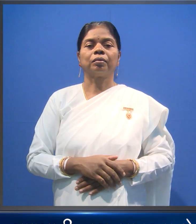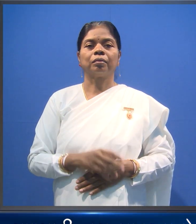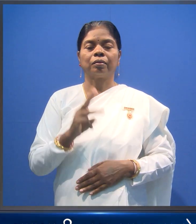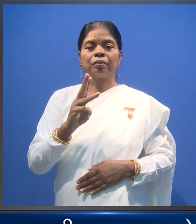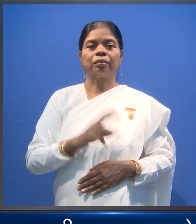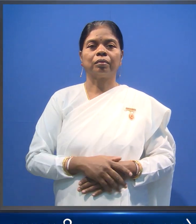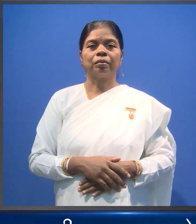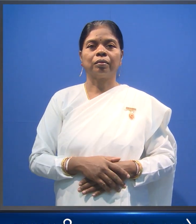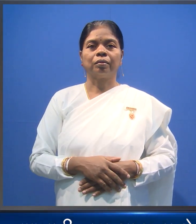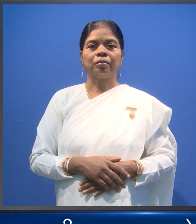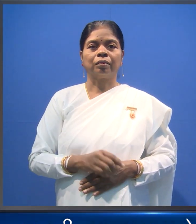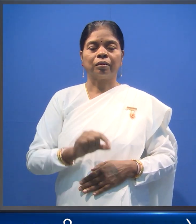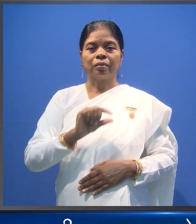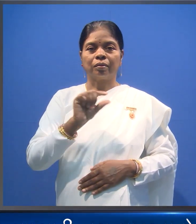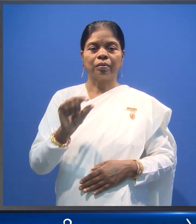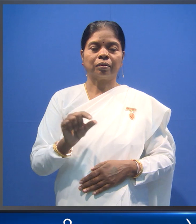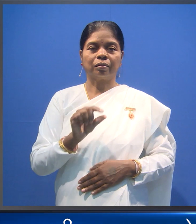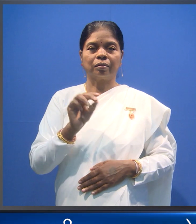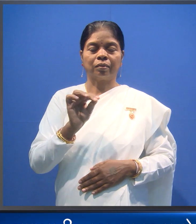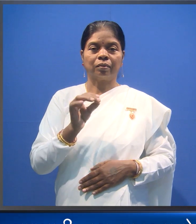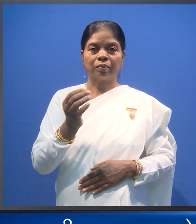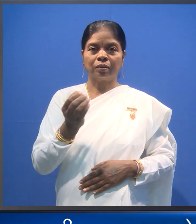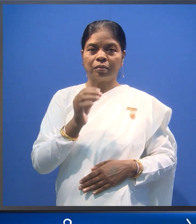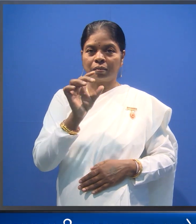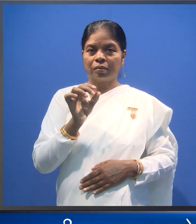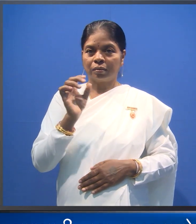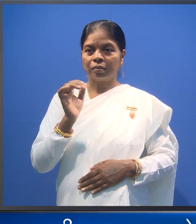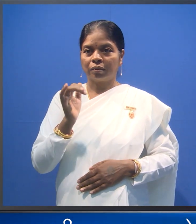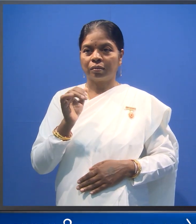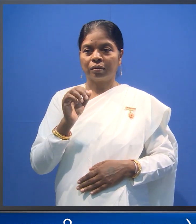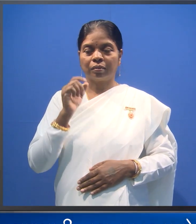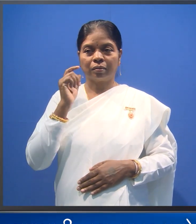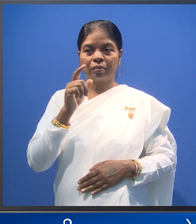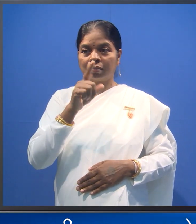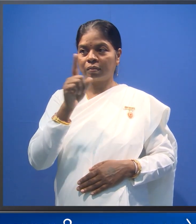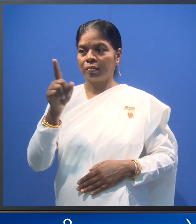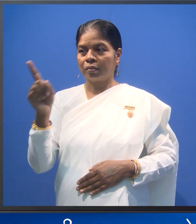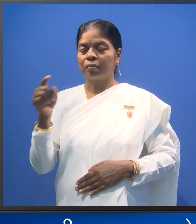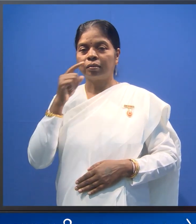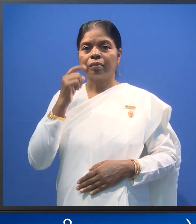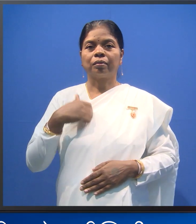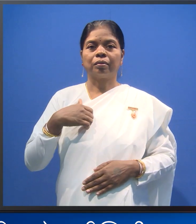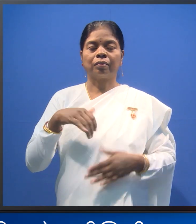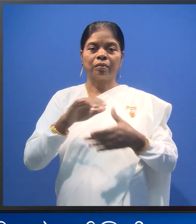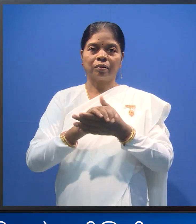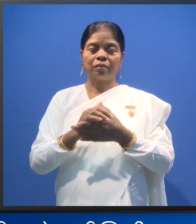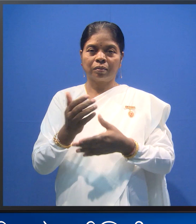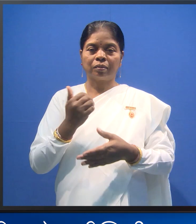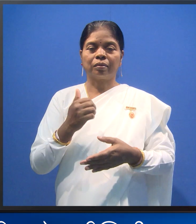3. गुणग्राही असल्यावर प्रत्येक व्यक्ती आपला मित्र बनतो